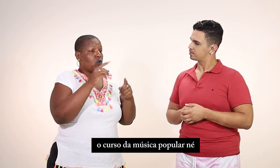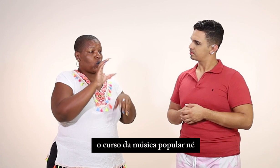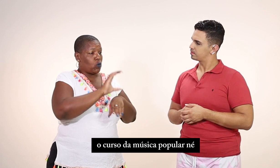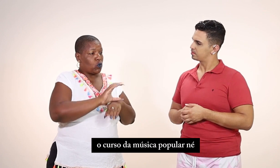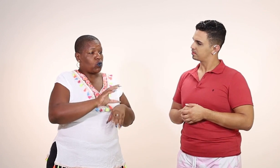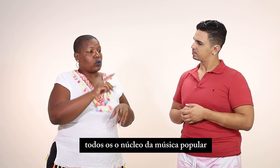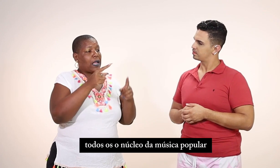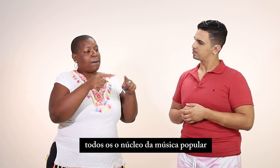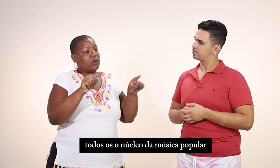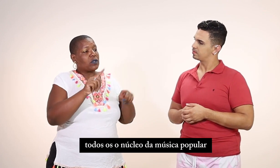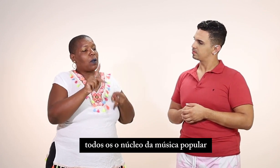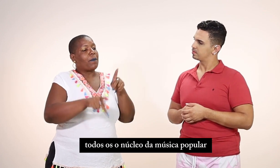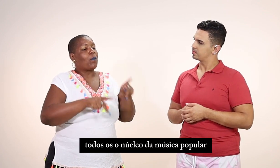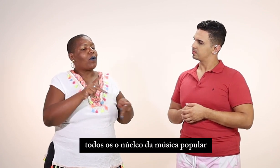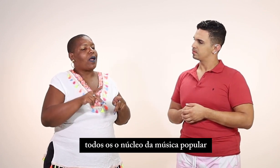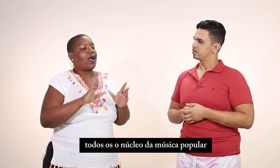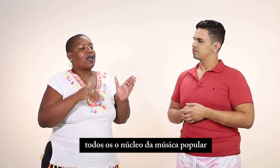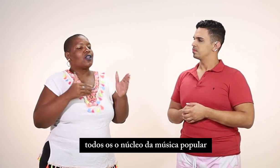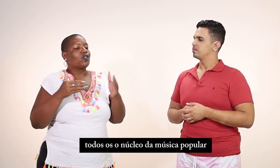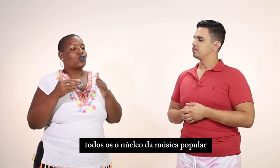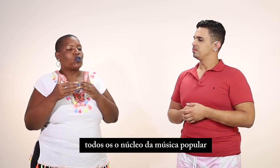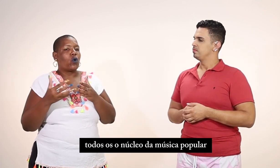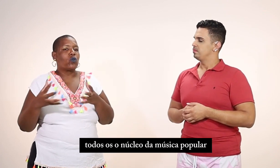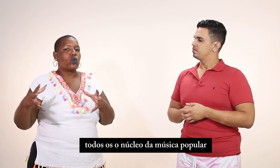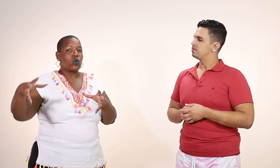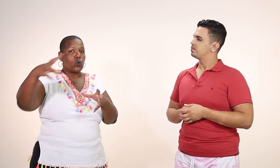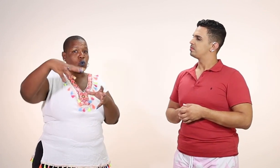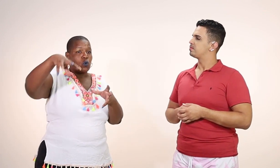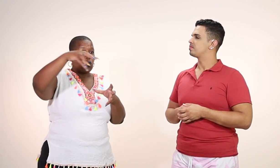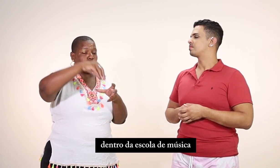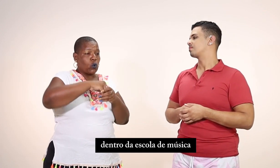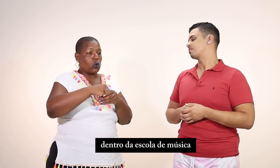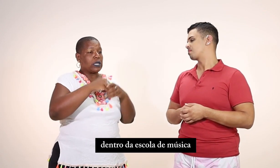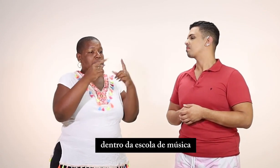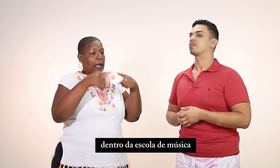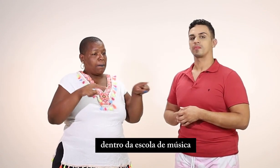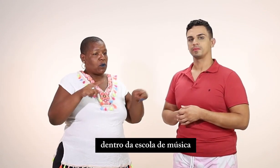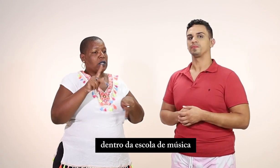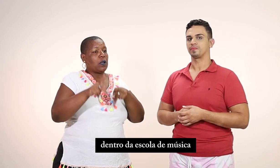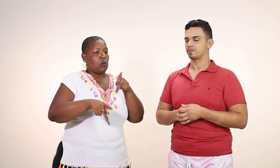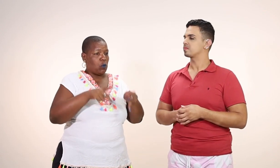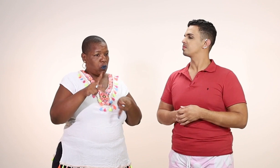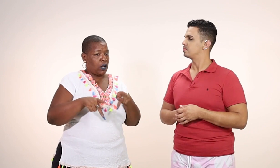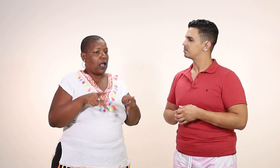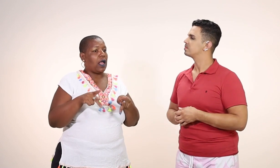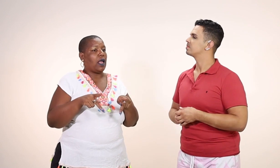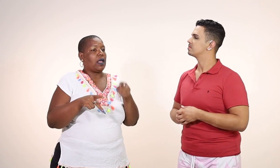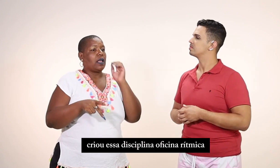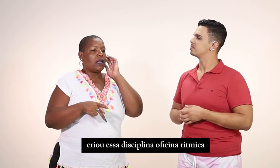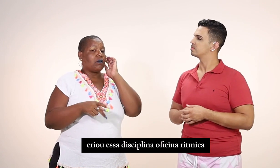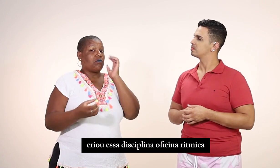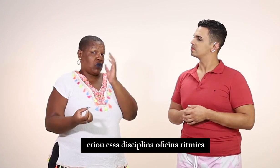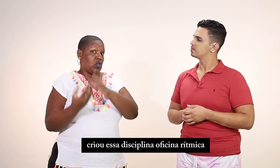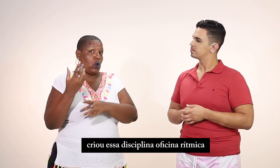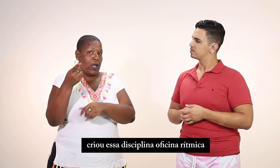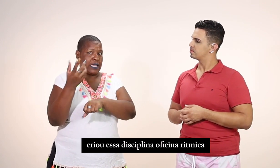né? O núcleo da música popular dentro da escola de música criou essa disciplina,